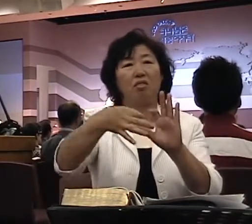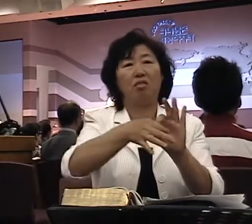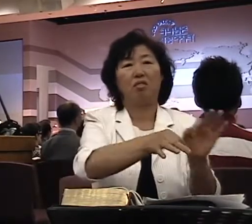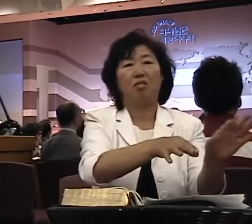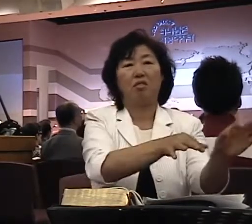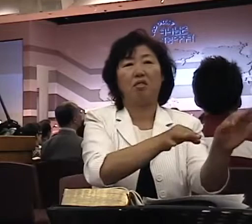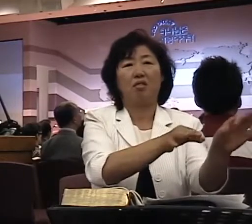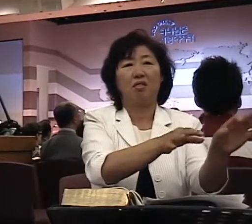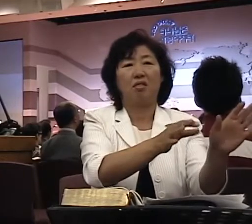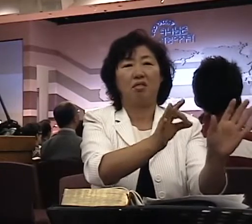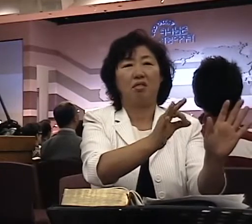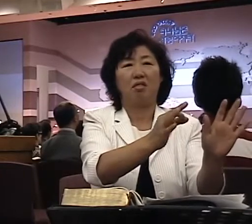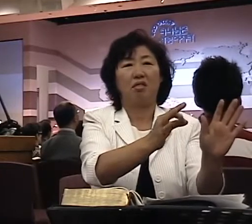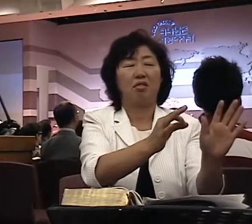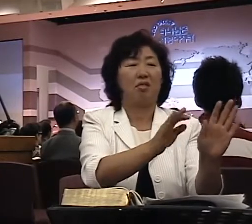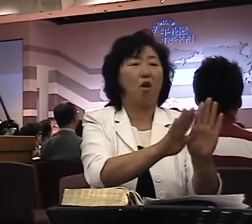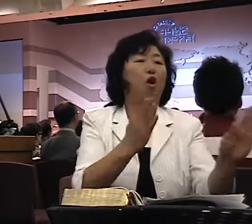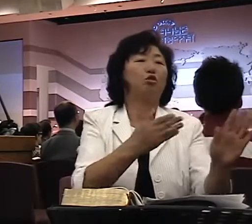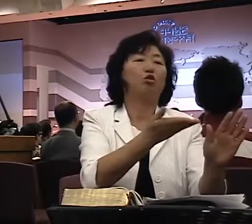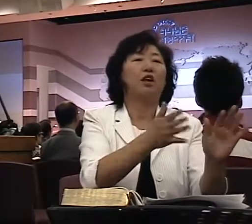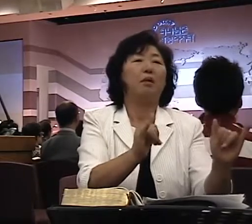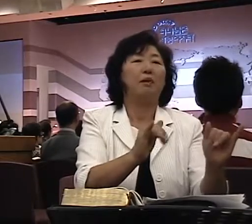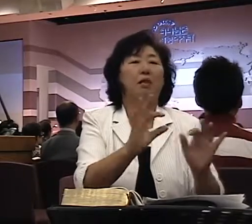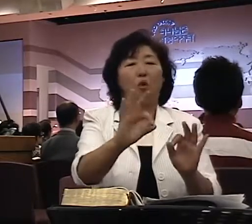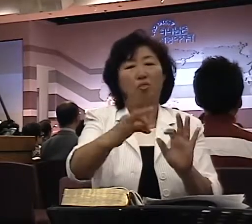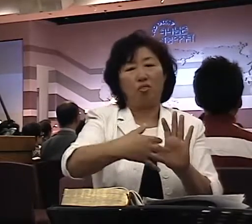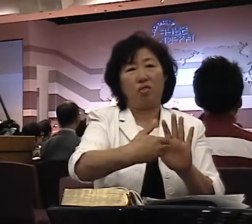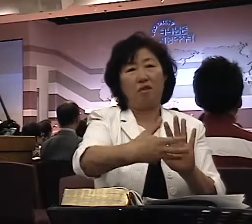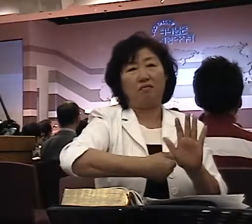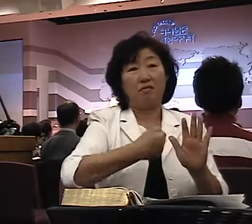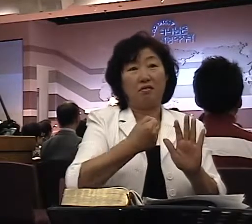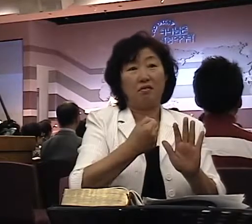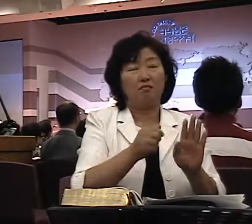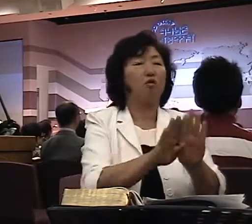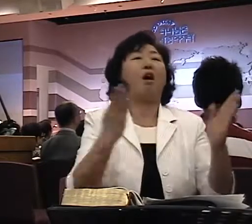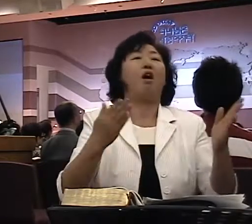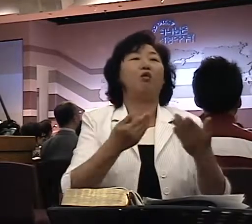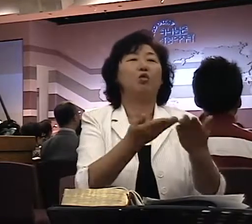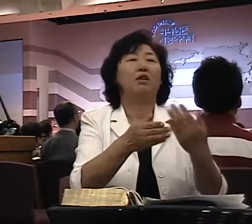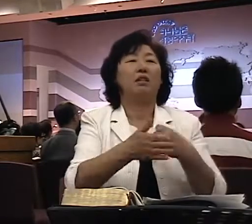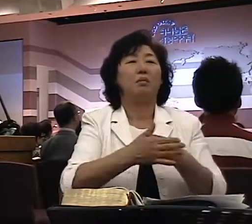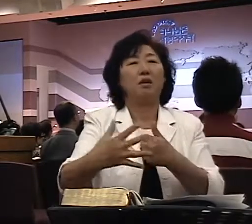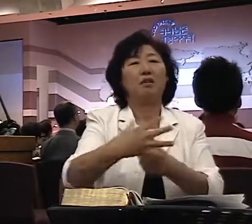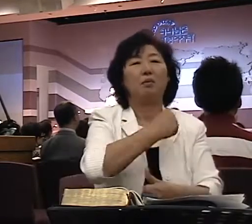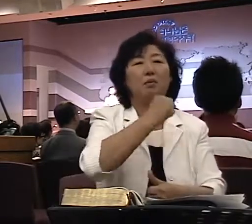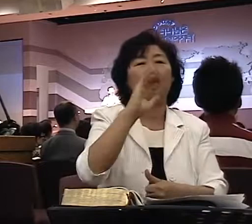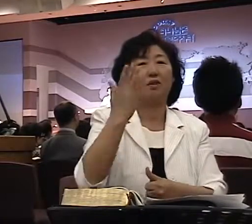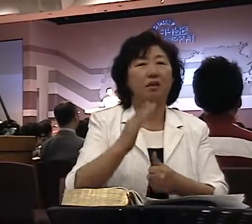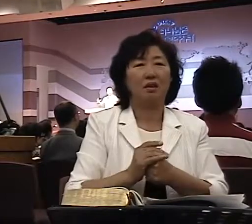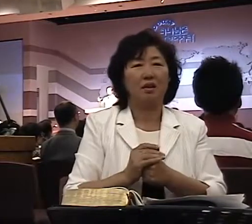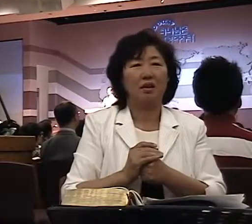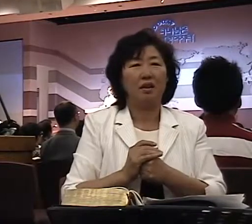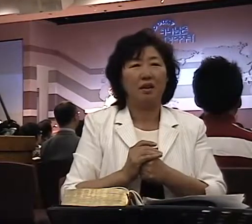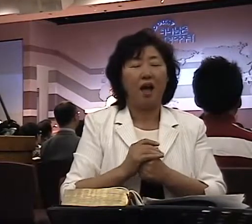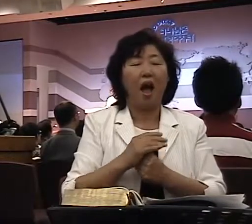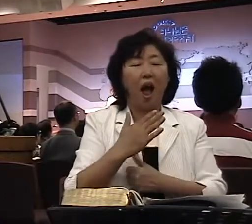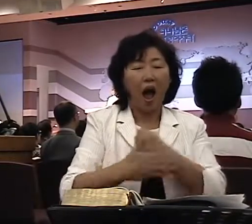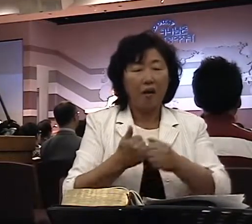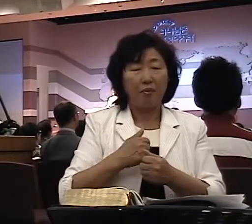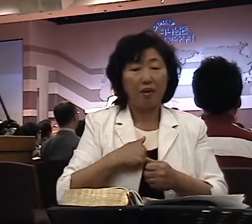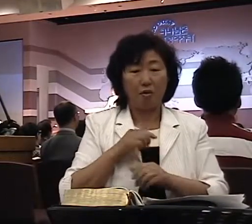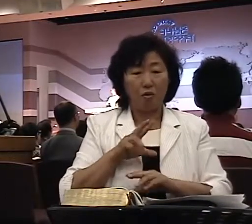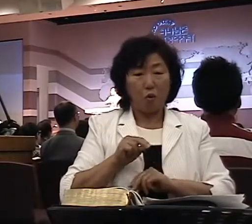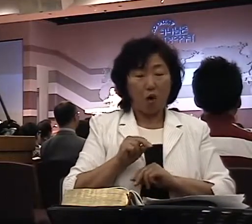우리의 모습과 마찬가지라고 봐요. 하나님께서 주신 능력, 성령의 능력으로 내가 노하고 문을 안 열면